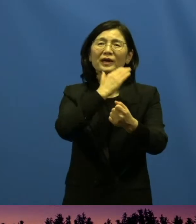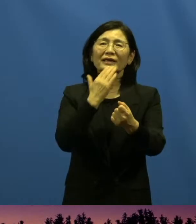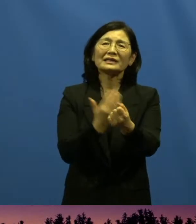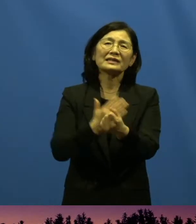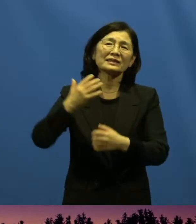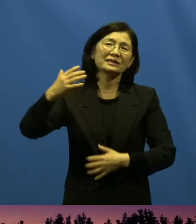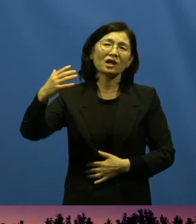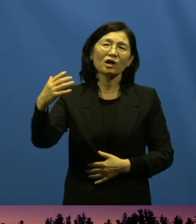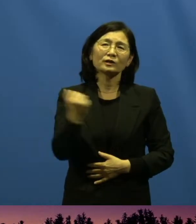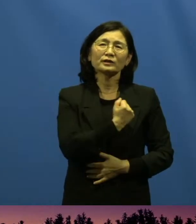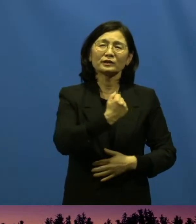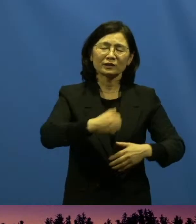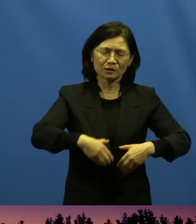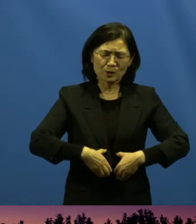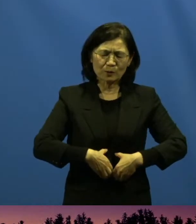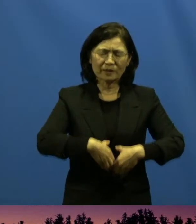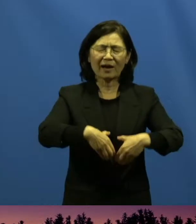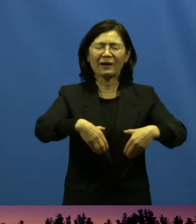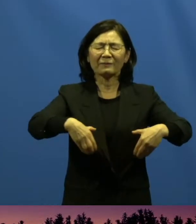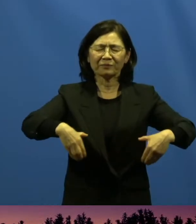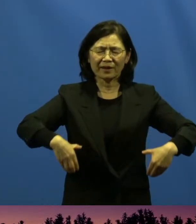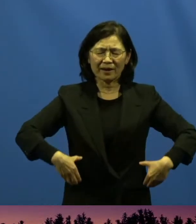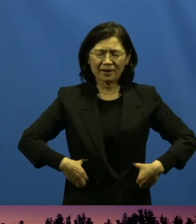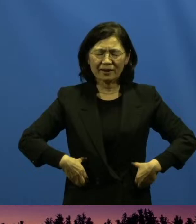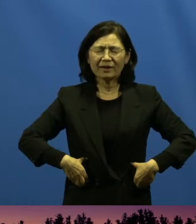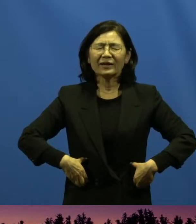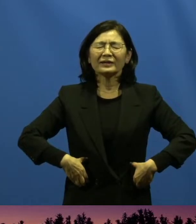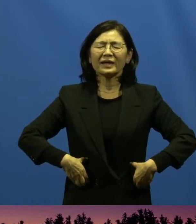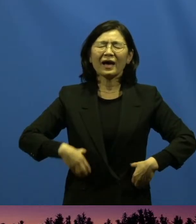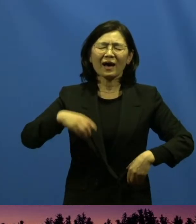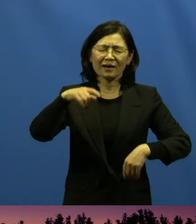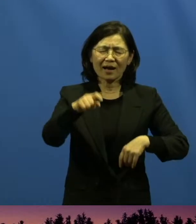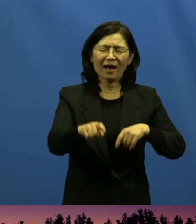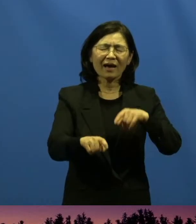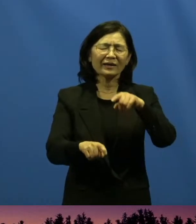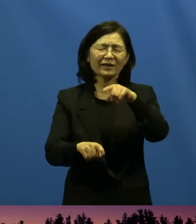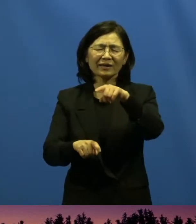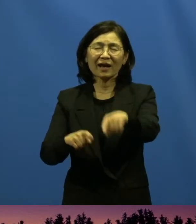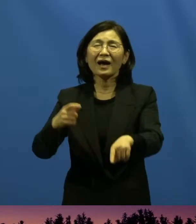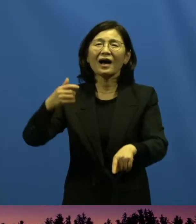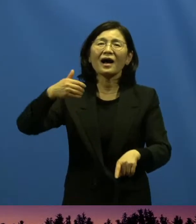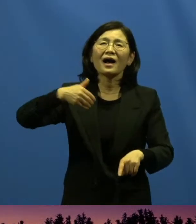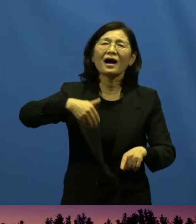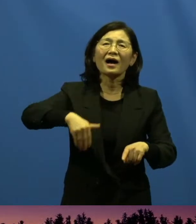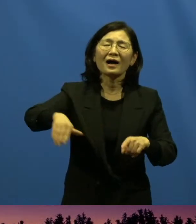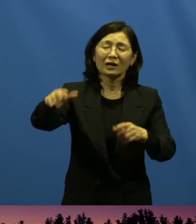주의 능력으로 담대히 나가리라.